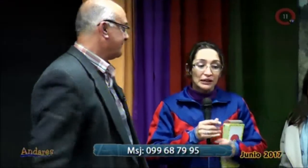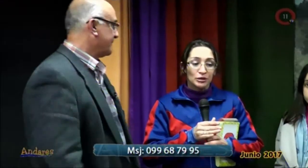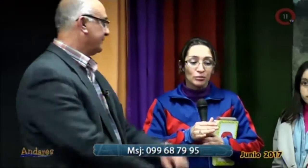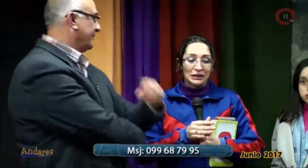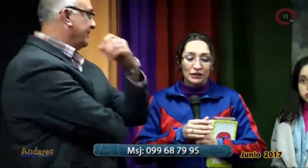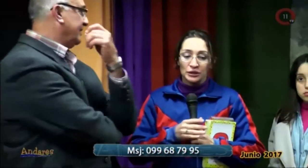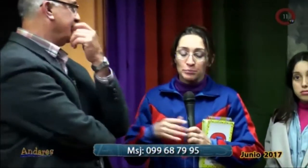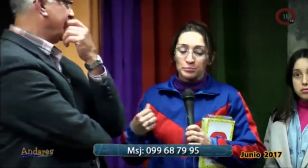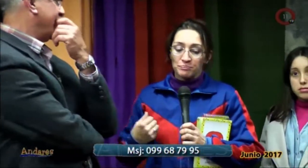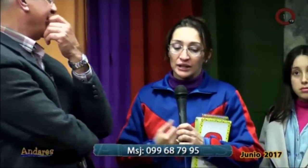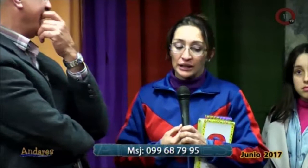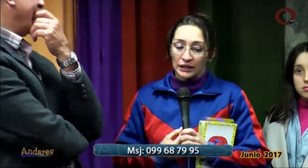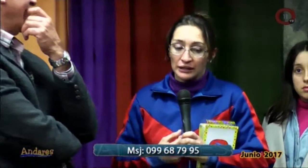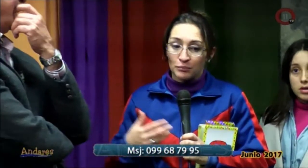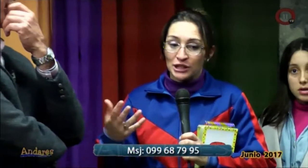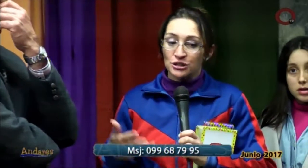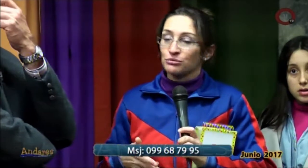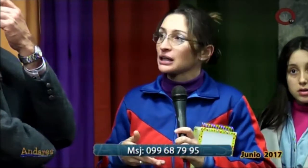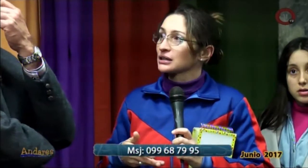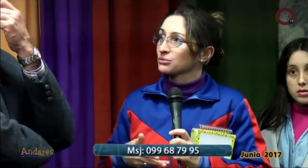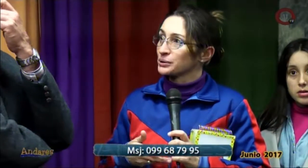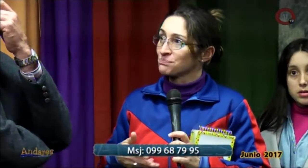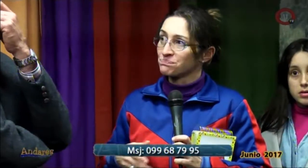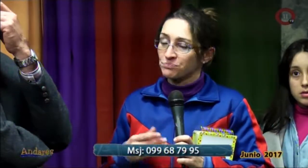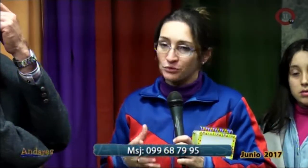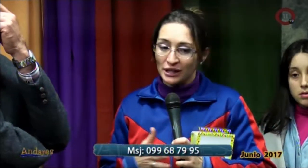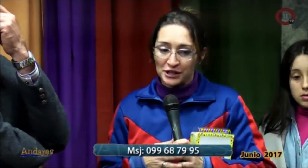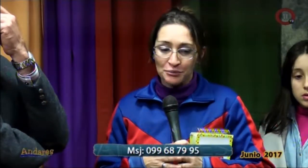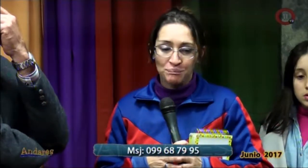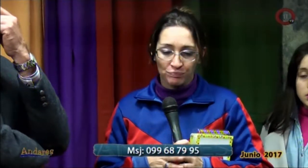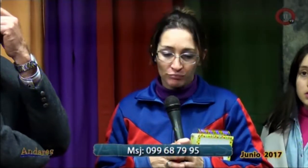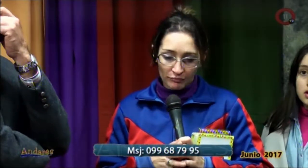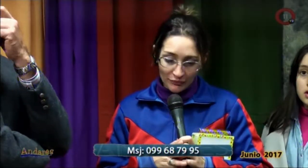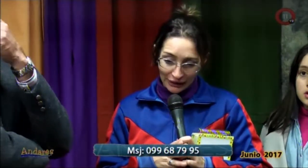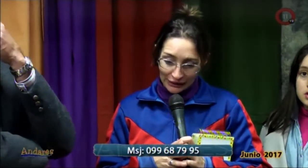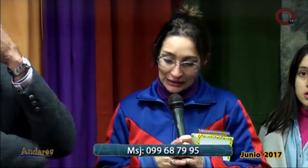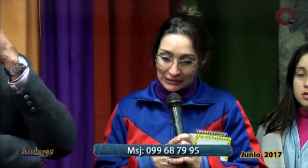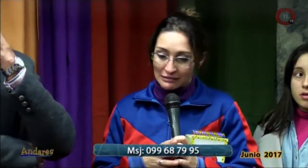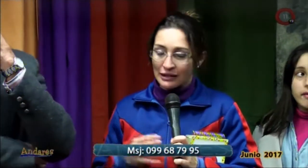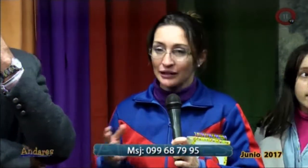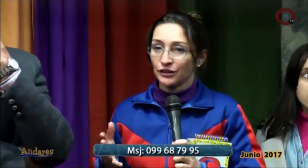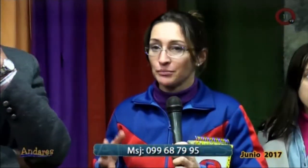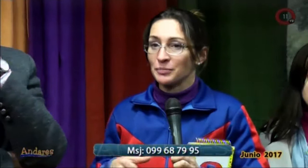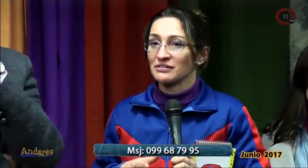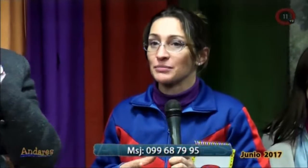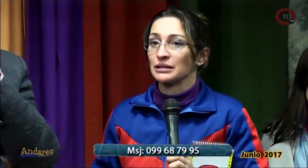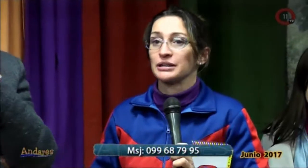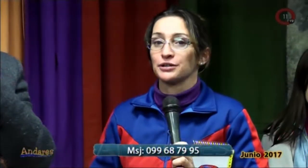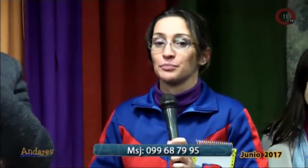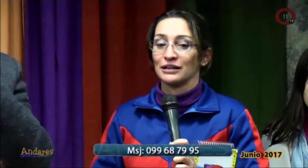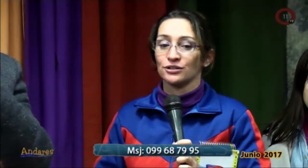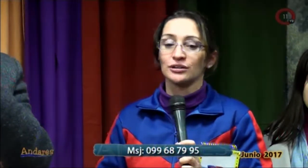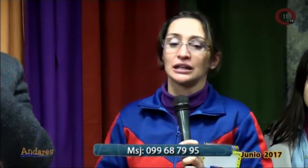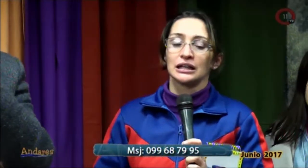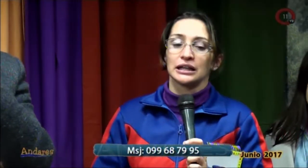También comentar algo Que estábamos leyendo en un artículo En un diario Que en la intendencia de Canerón Es más precisamente el